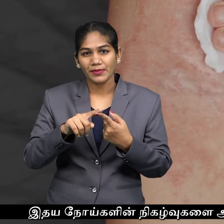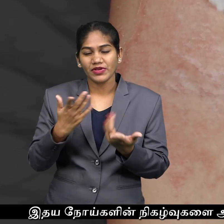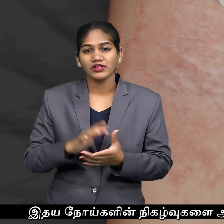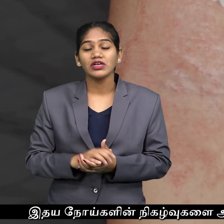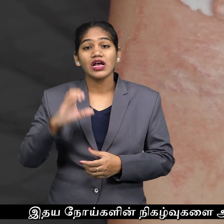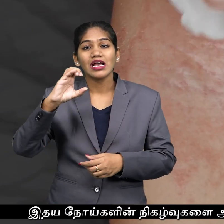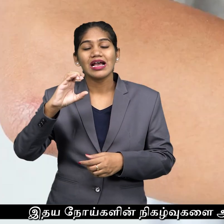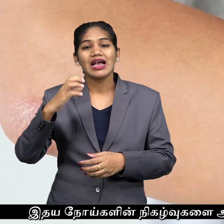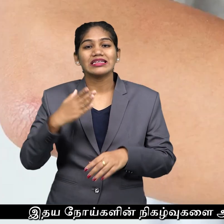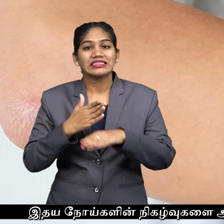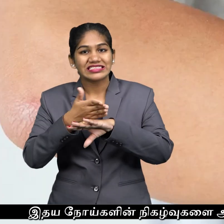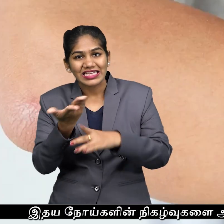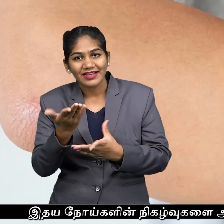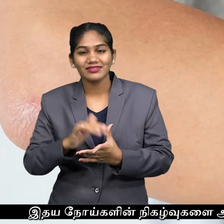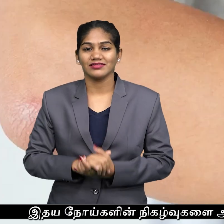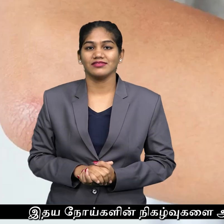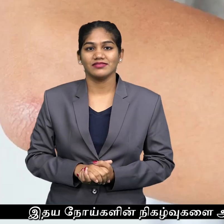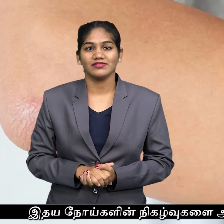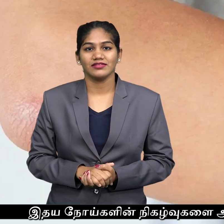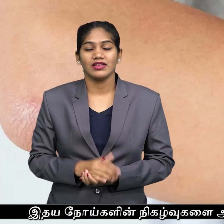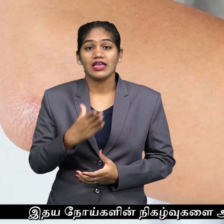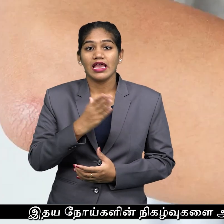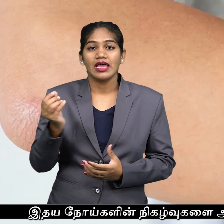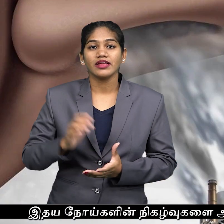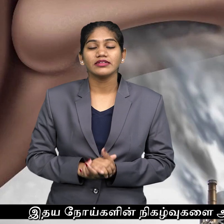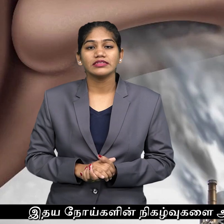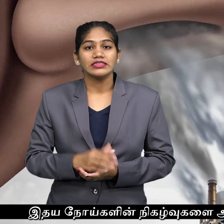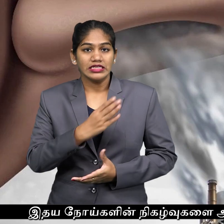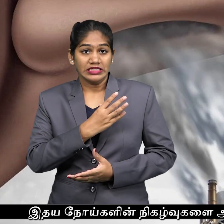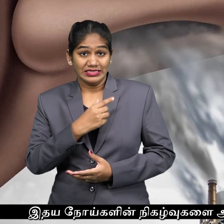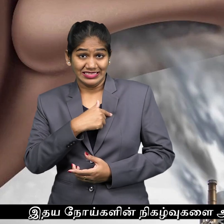நிகழ்வுகளை அதிகரிக்கிறது என்று ஆய்வுகள் தெரிவிக்கின்றன.